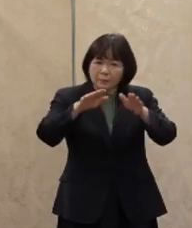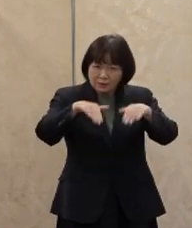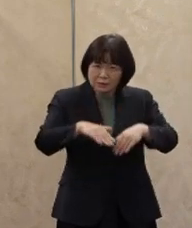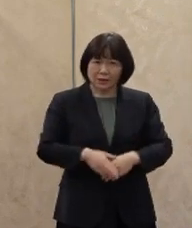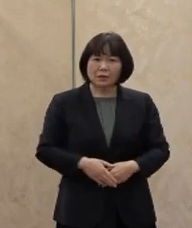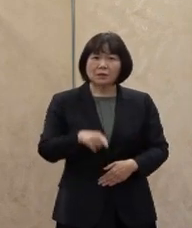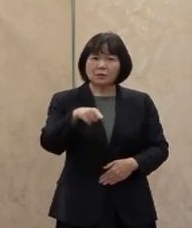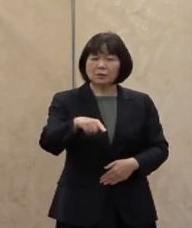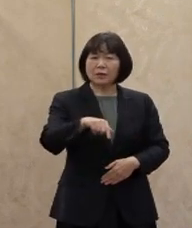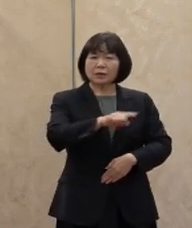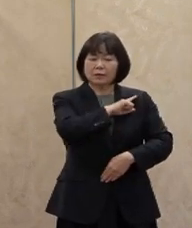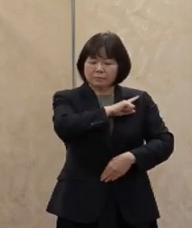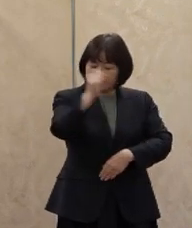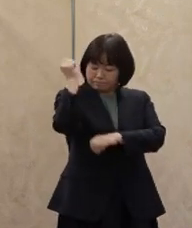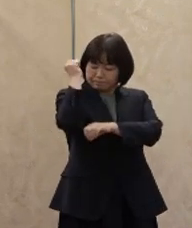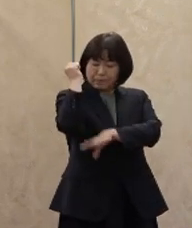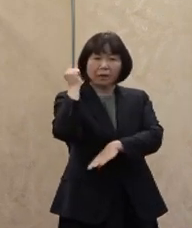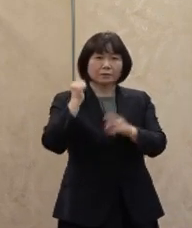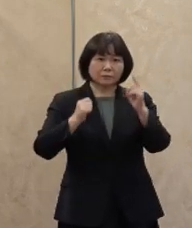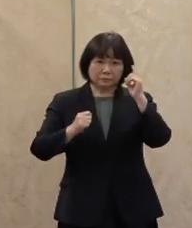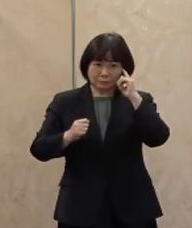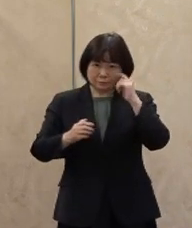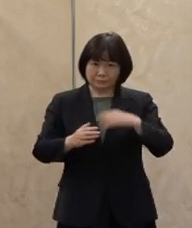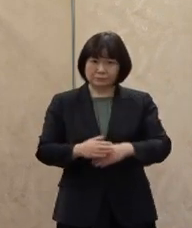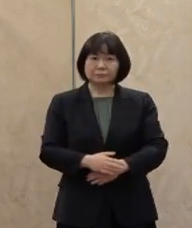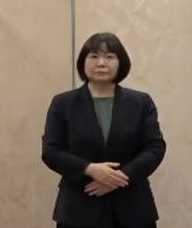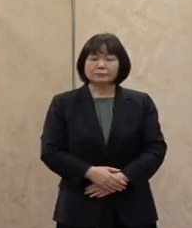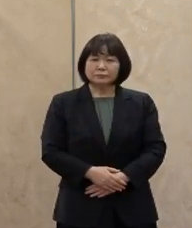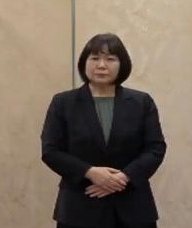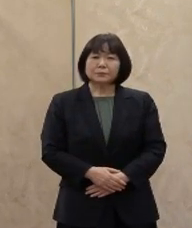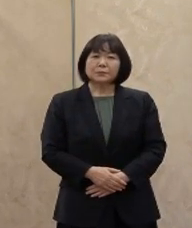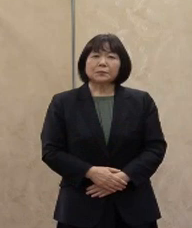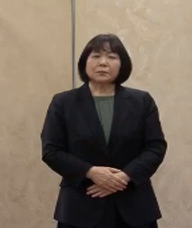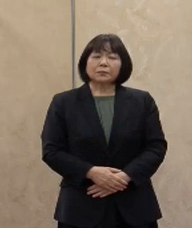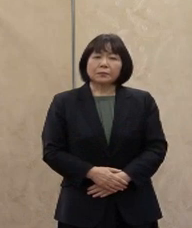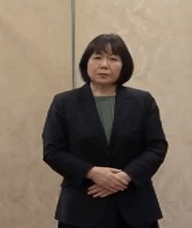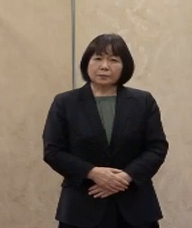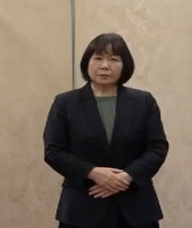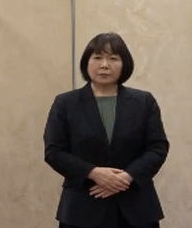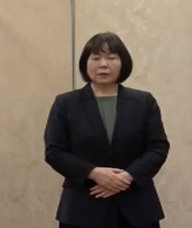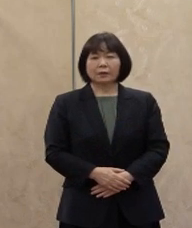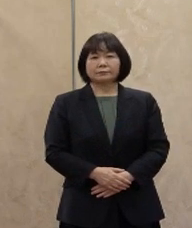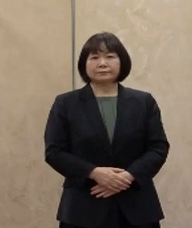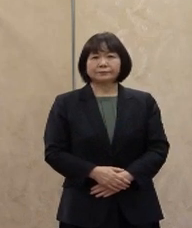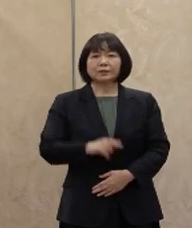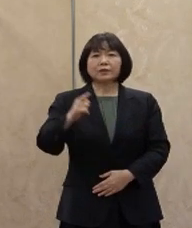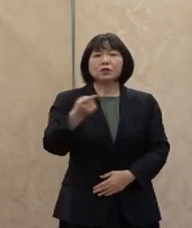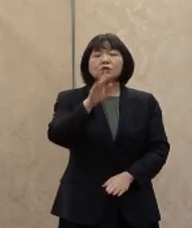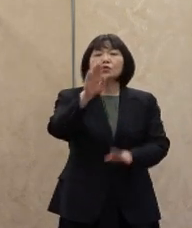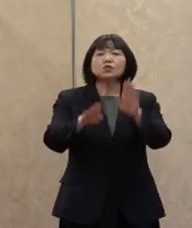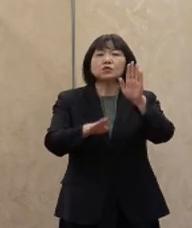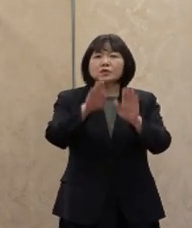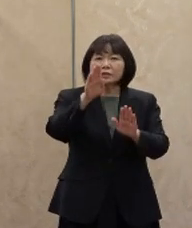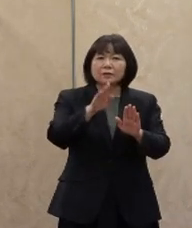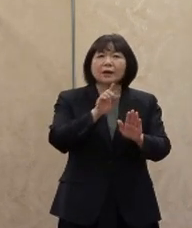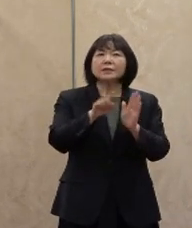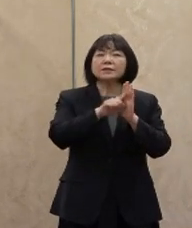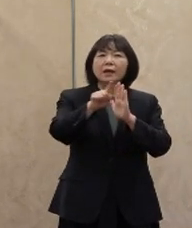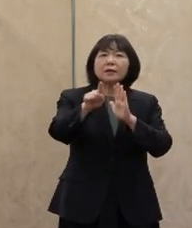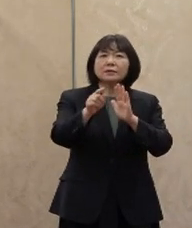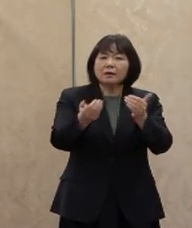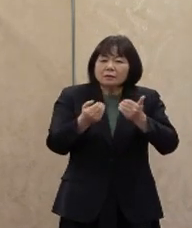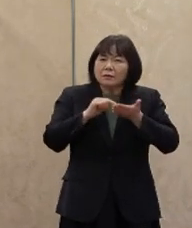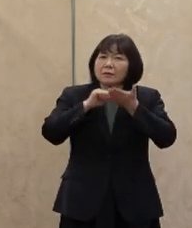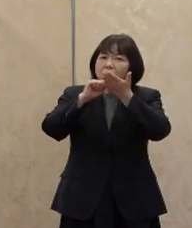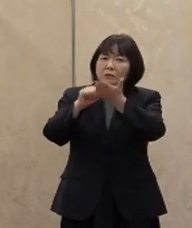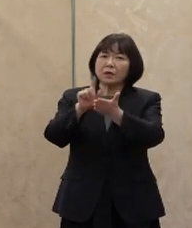れがまずはベースになろうかと思います。なのでこれはあの、緊急事態宣言要請の時もそうですし、